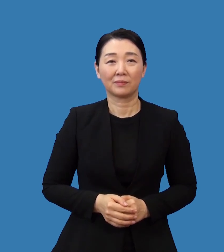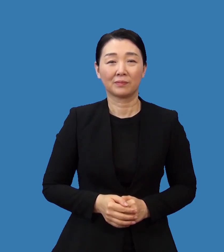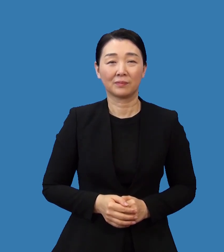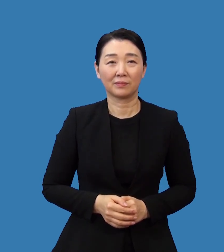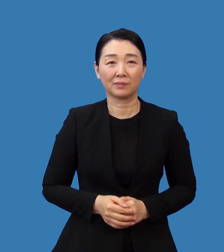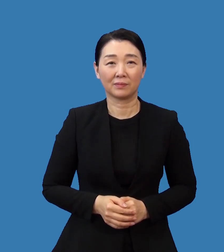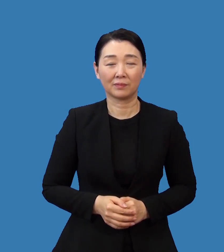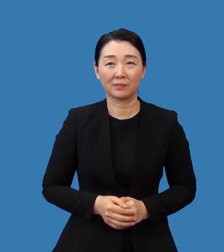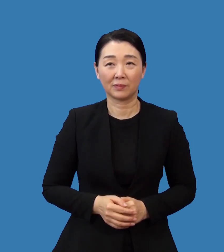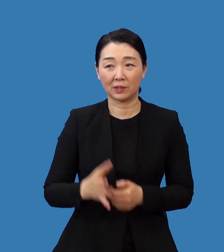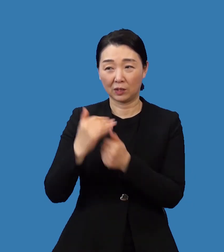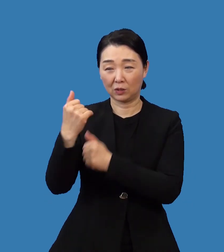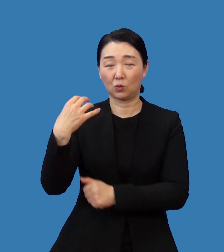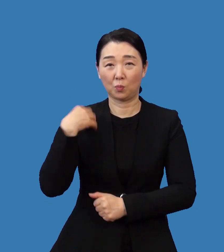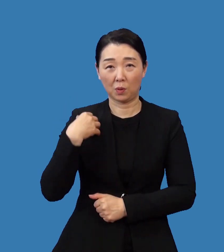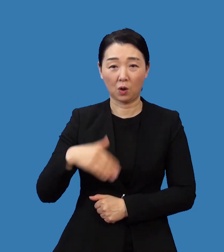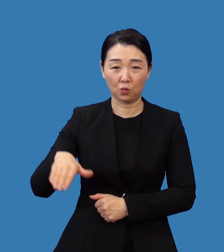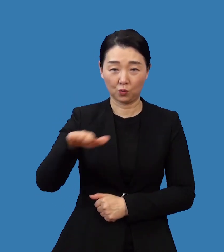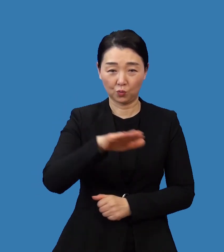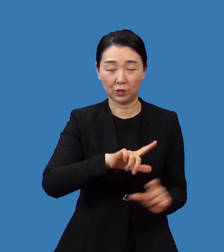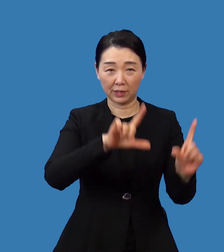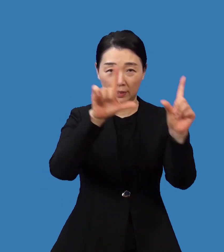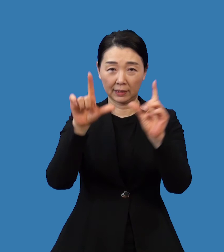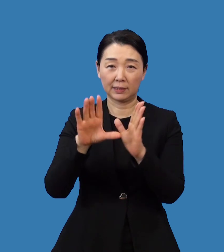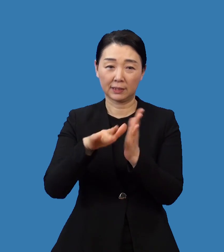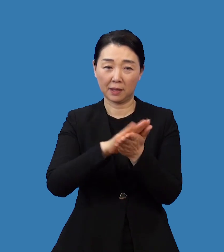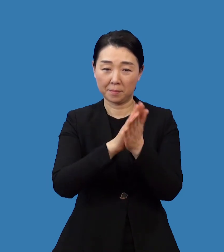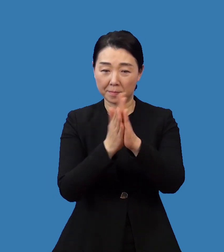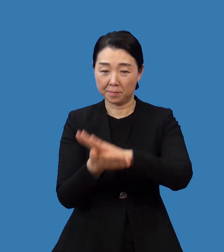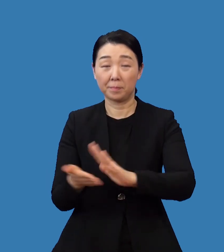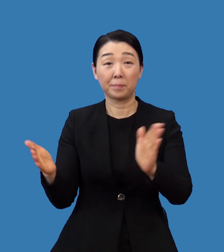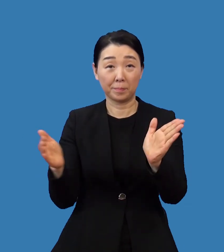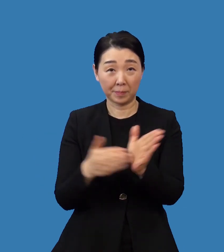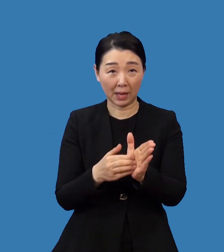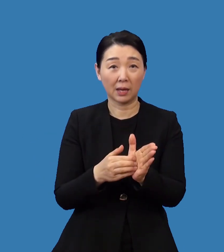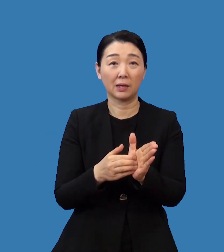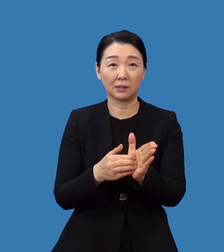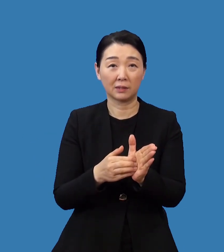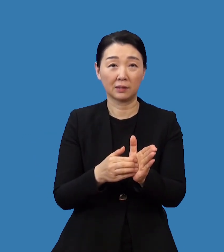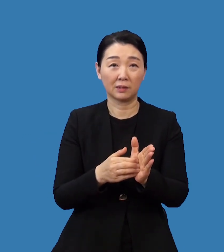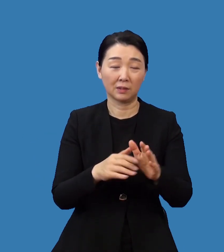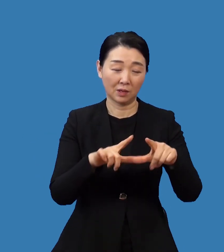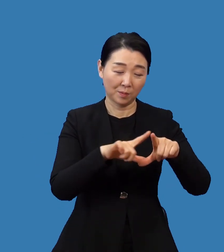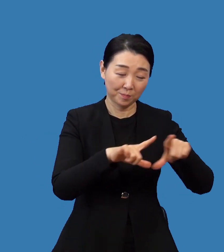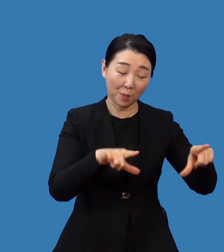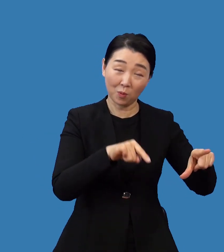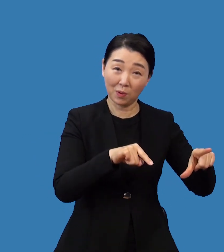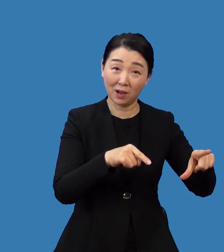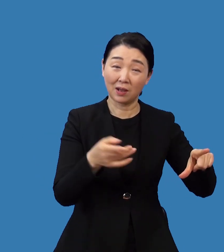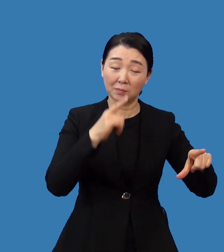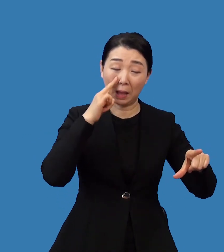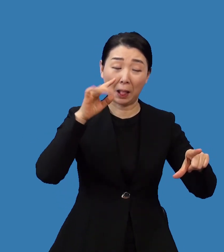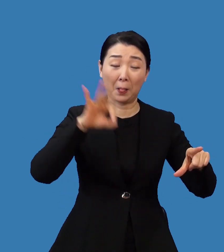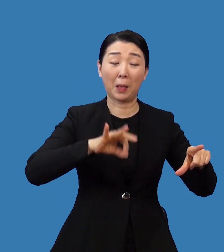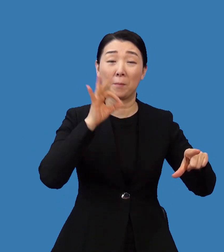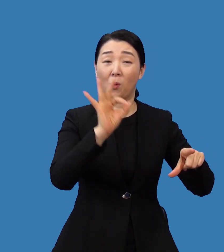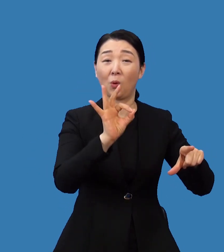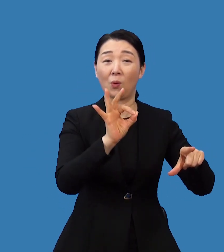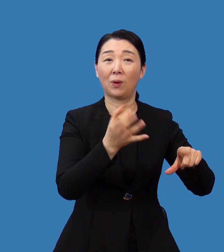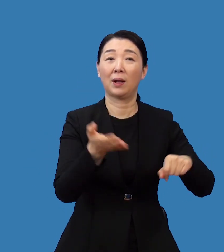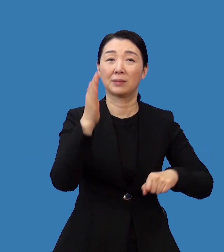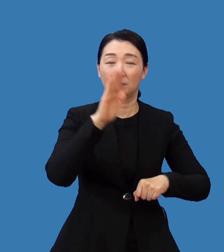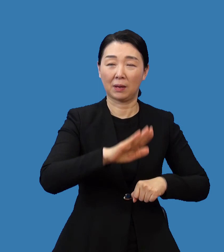그렇습니다. 소명은 우리의 일상의 삶을 변혁하여 평범한 일, 때로는 비천하게 보이는 그